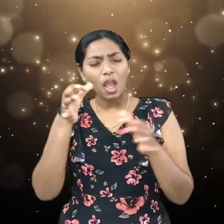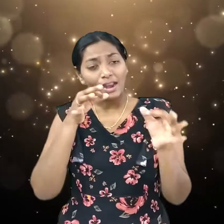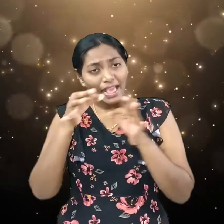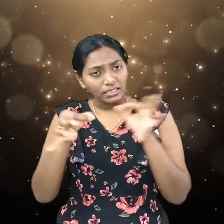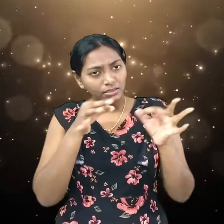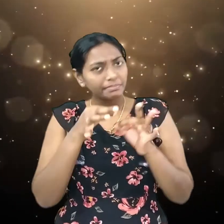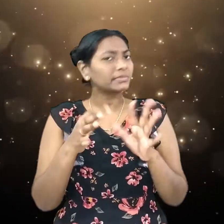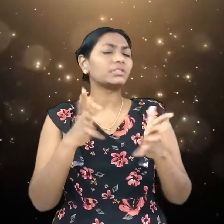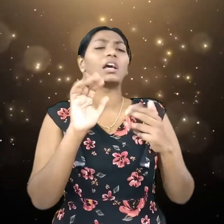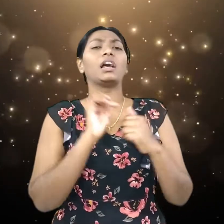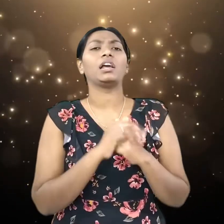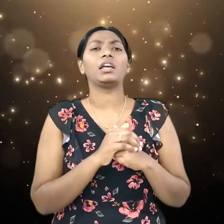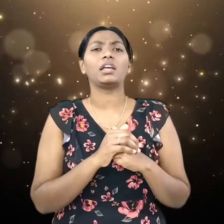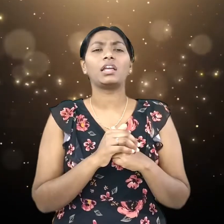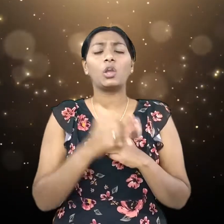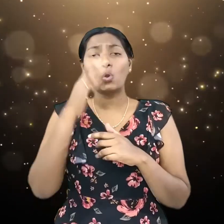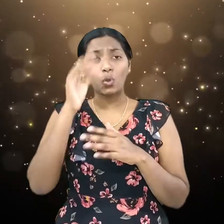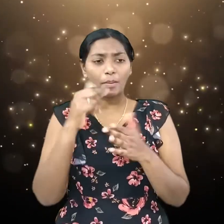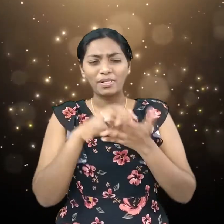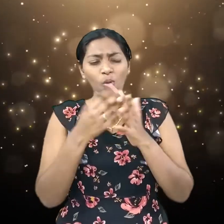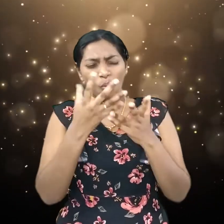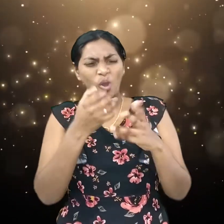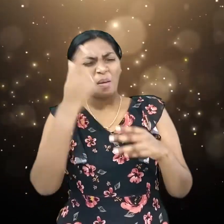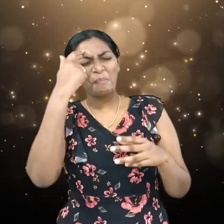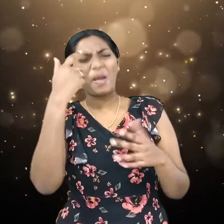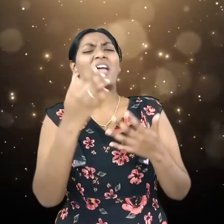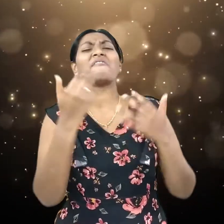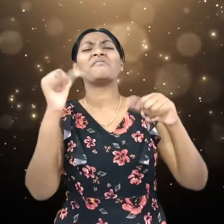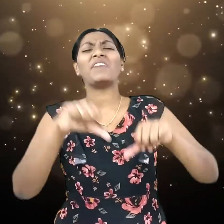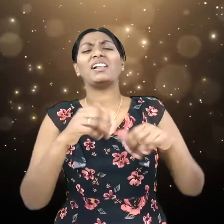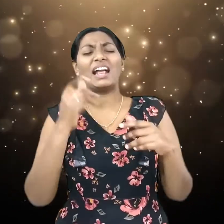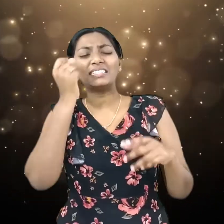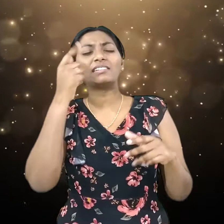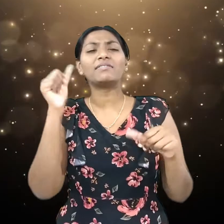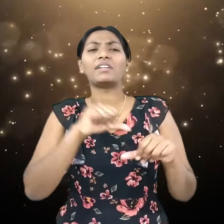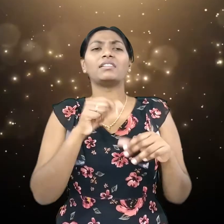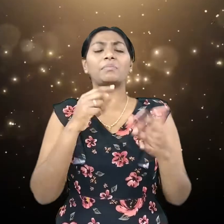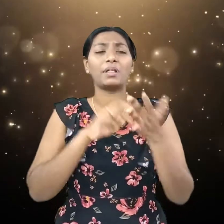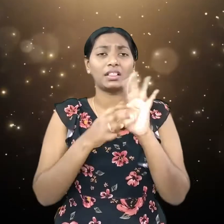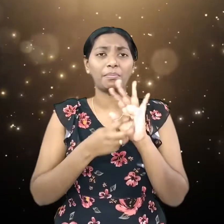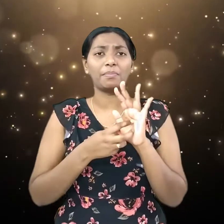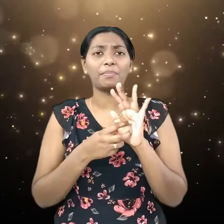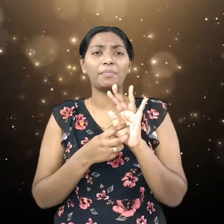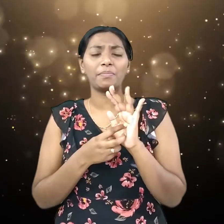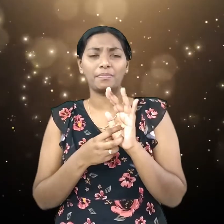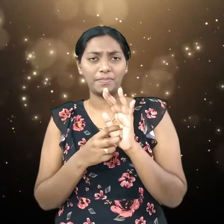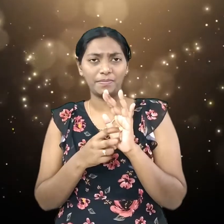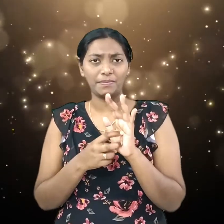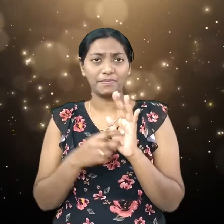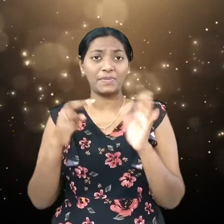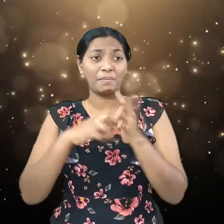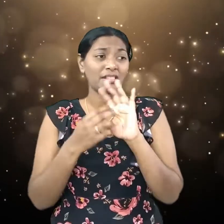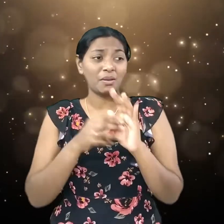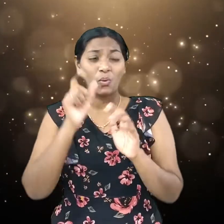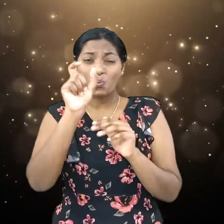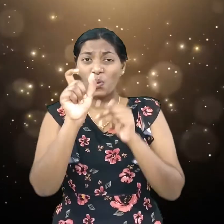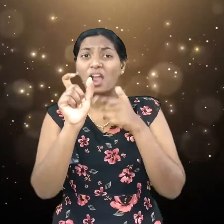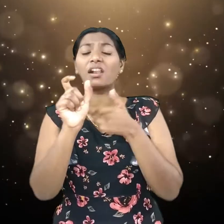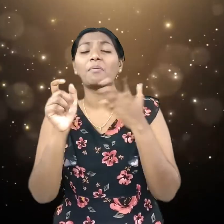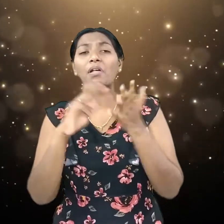ये कह रहा है भेद क्या है, भेद वो है जो कुछ लोगों को पता है और सबको नहीं पता।